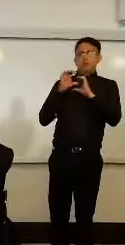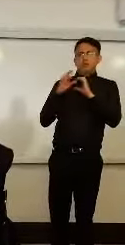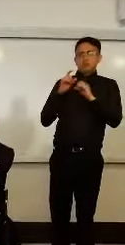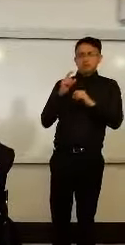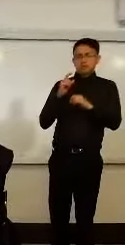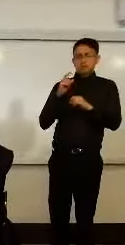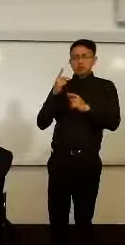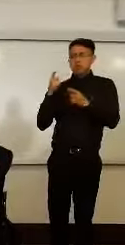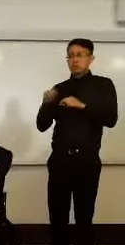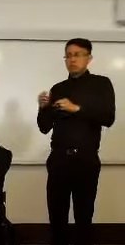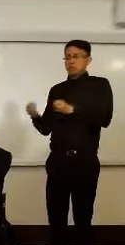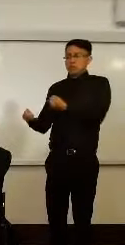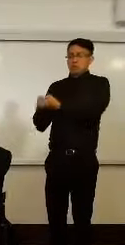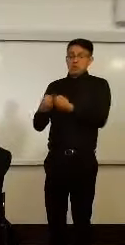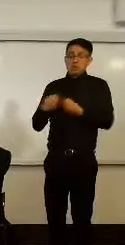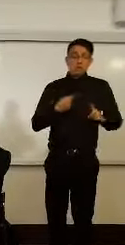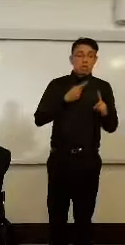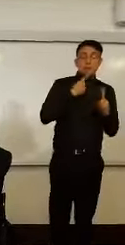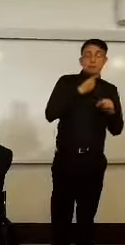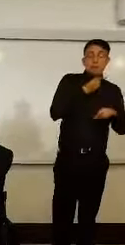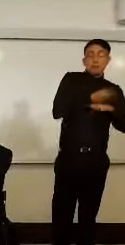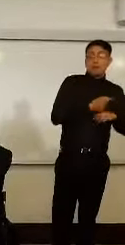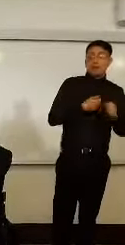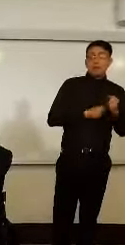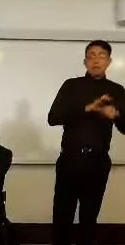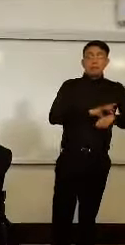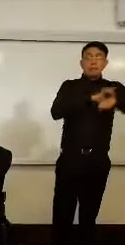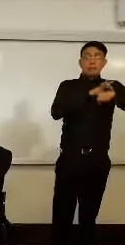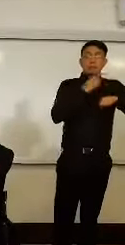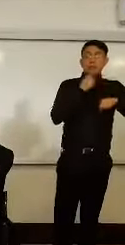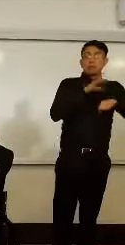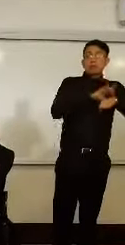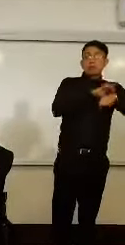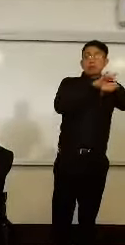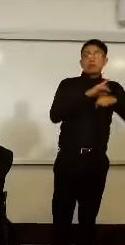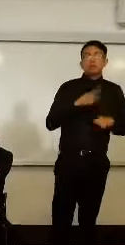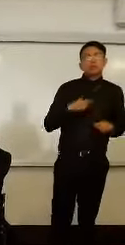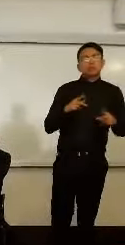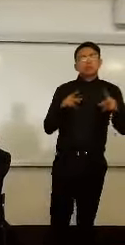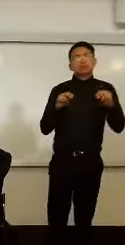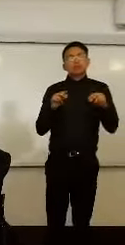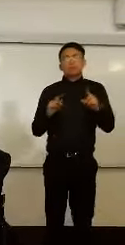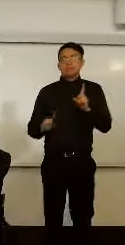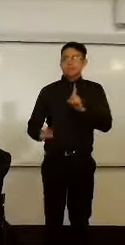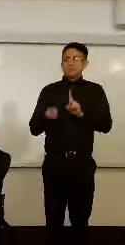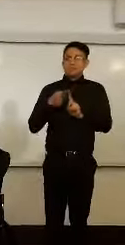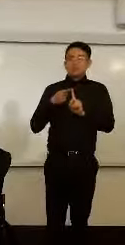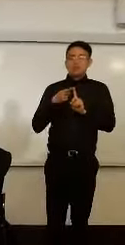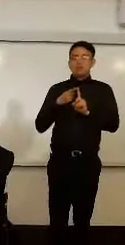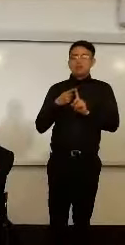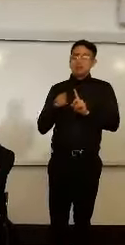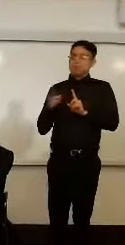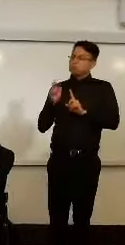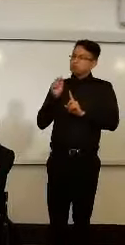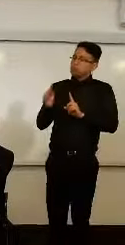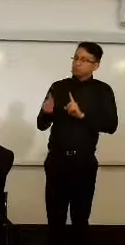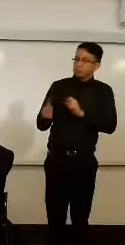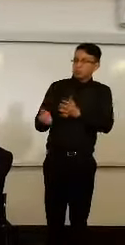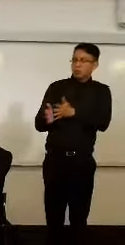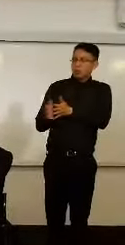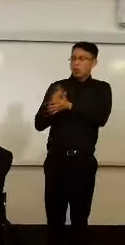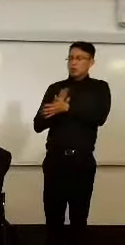no es lo que diga el profesional de salud y lo que yo considere que usted necesita, ¿no? Es primero, cuénteme usted